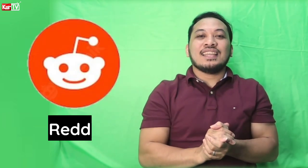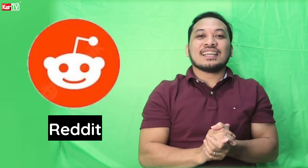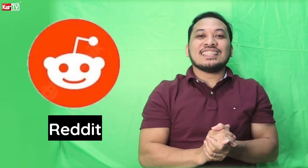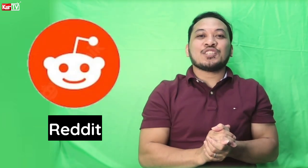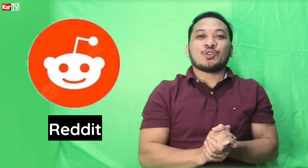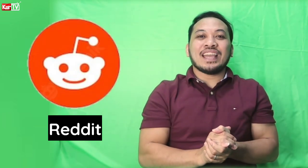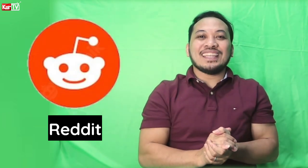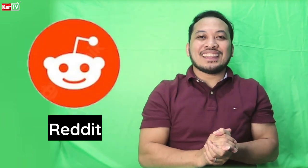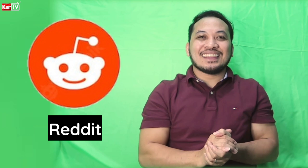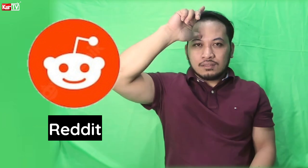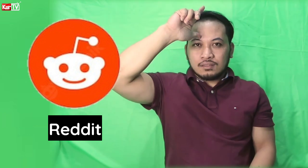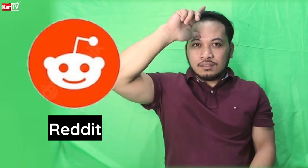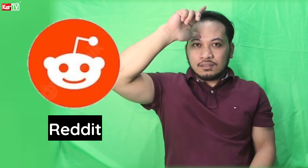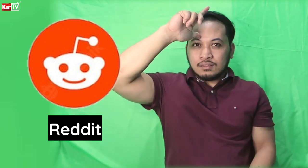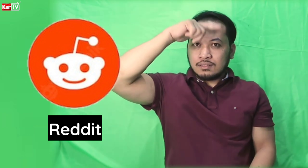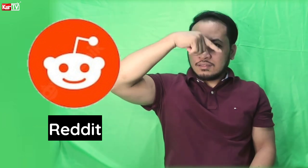Next is Reddit.